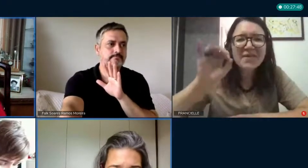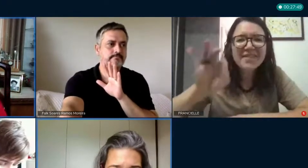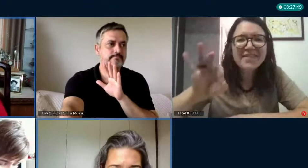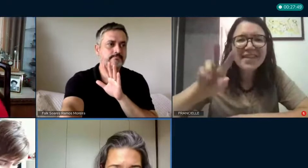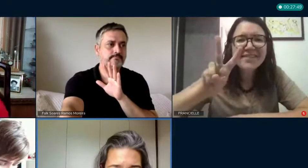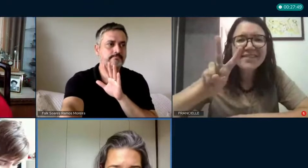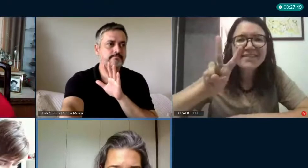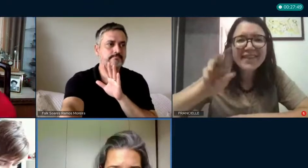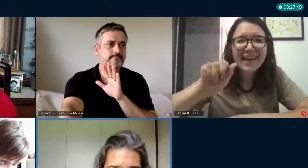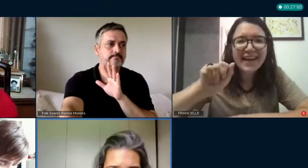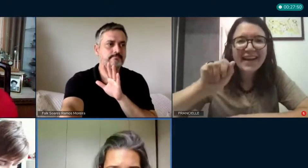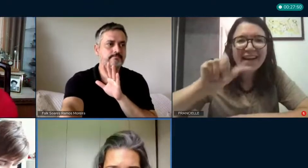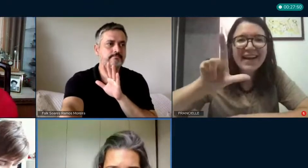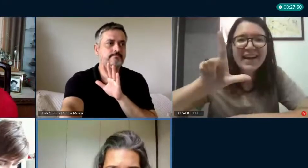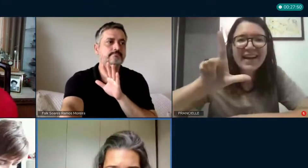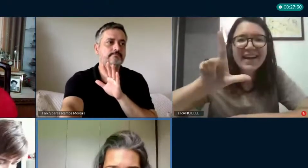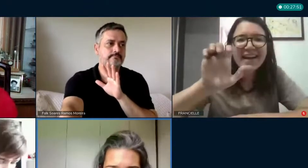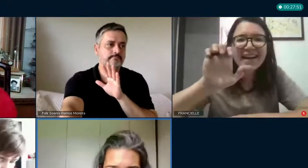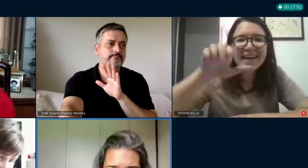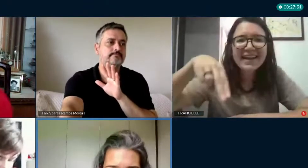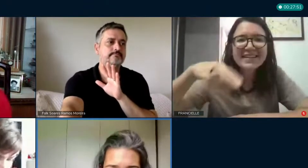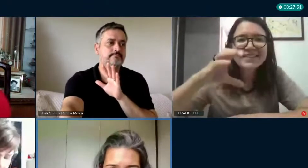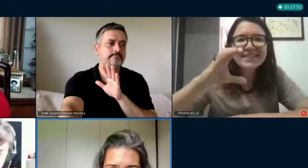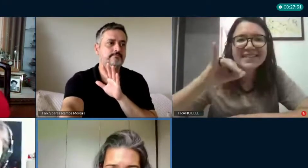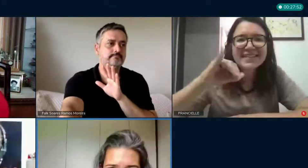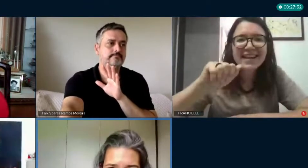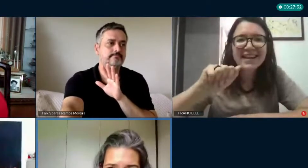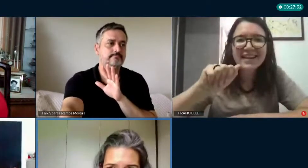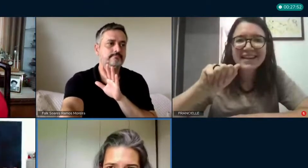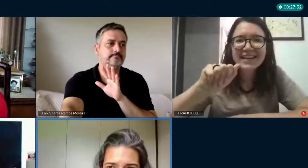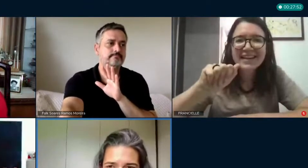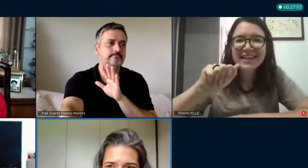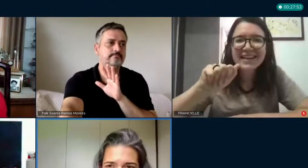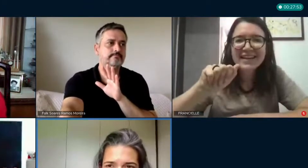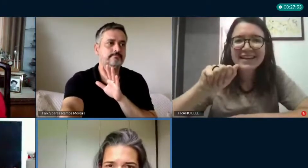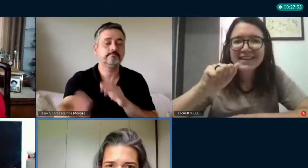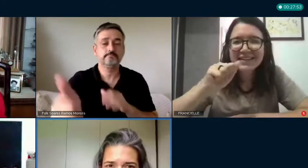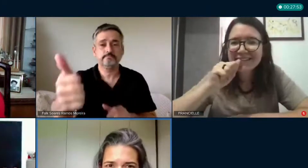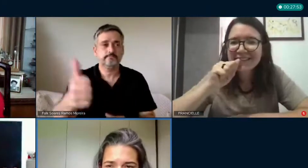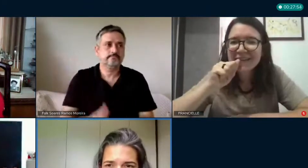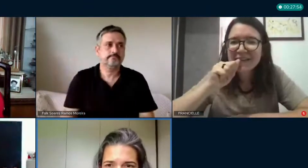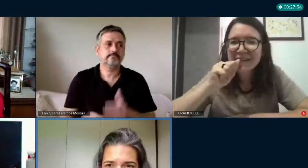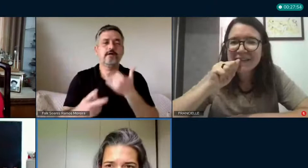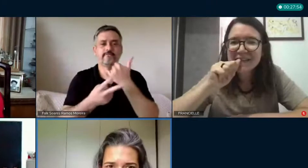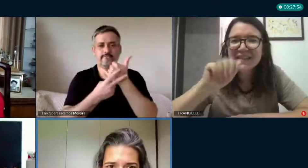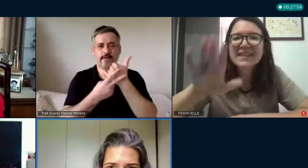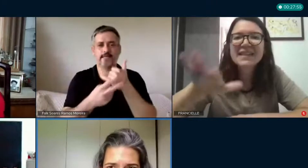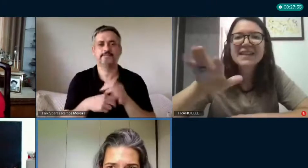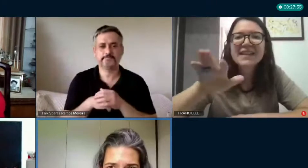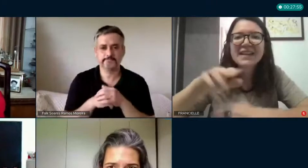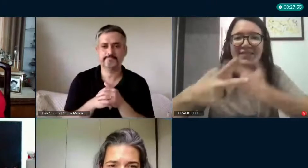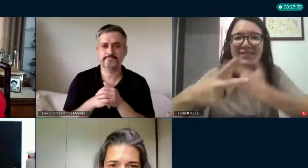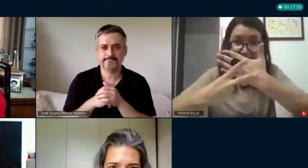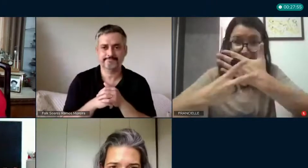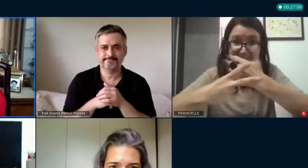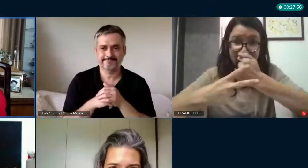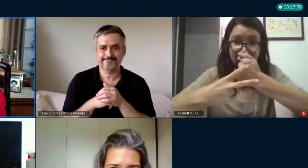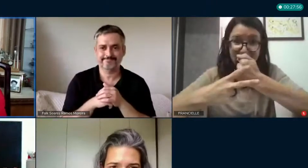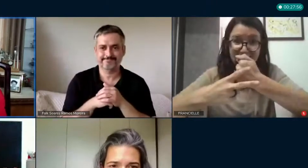Quando você fala sobre valência, qual é o sinal? É esse mesmo que eu estou fazendo? Valência? Só um minutinho.